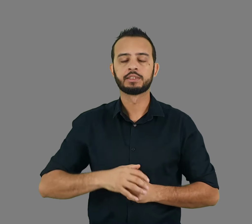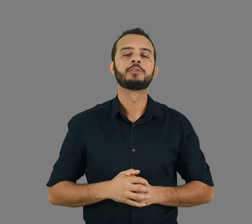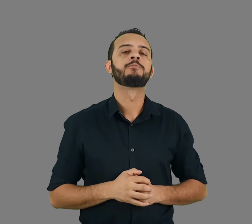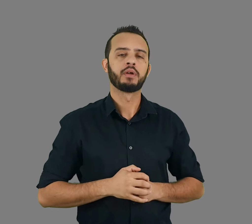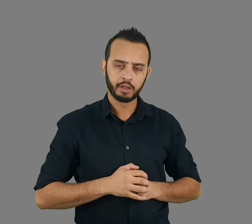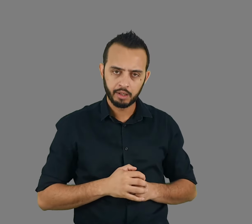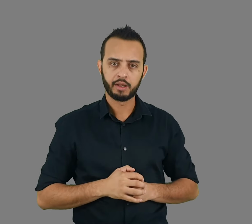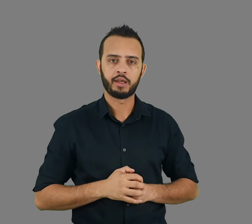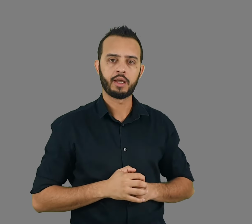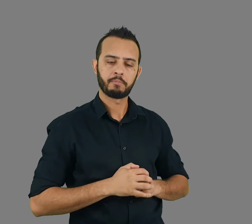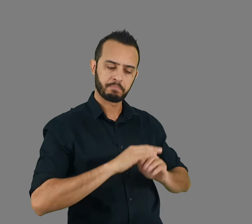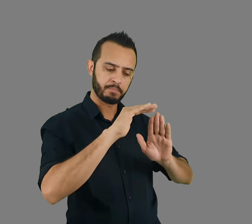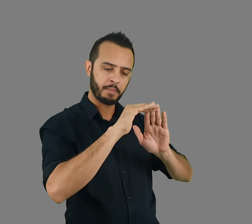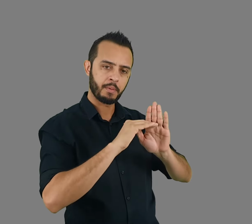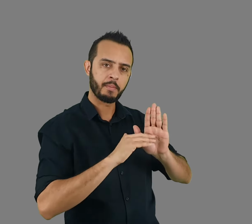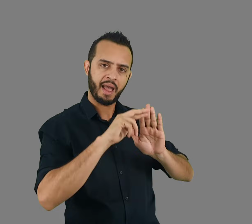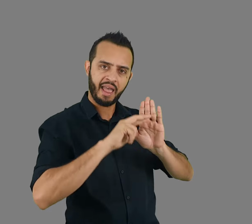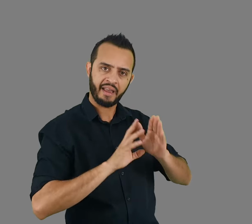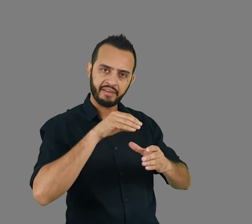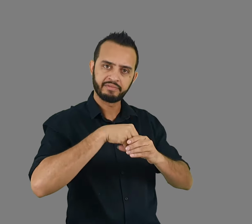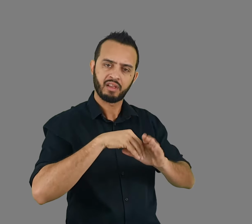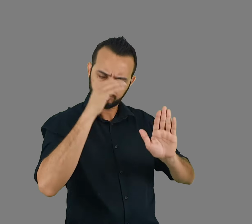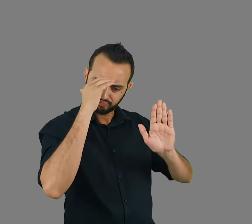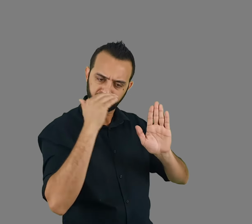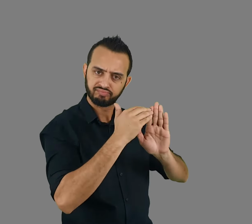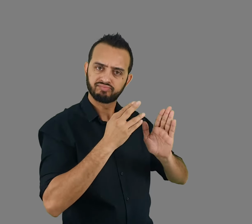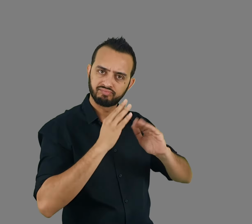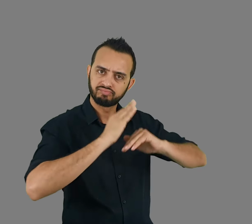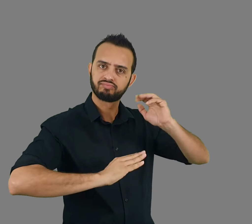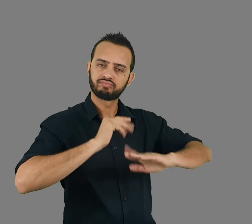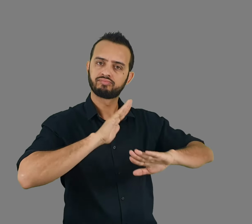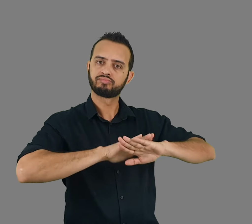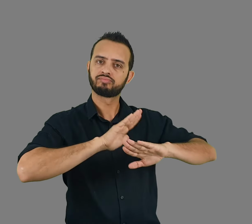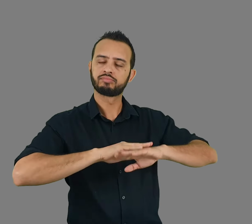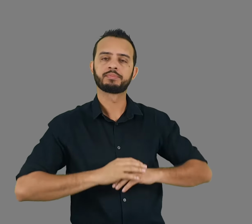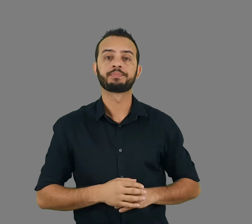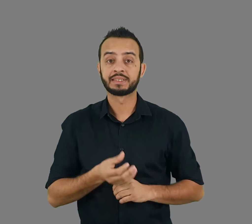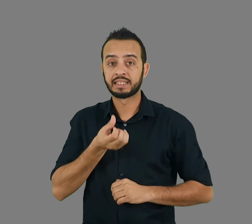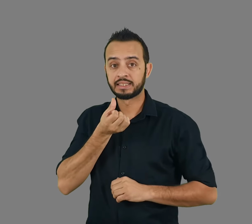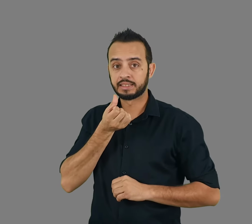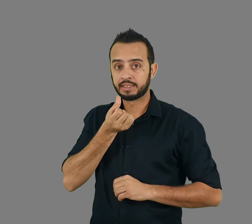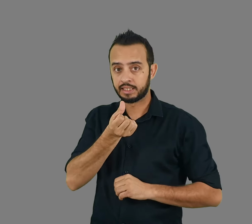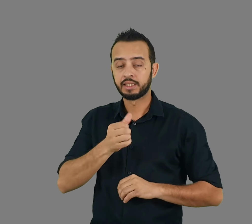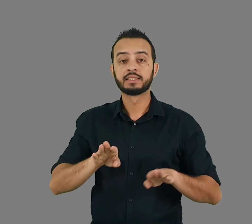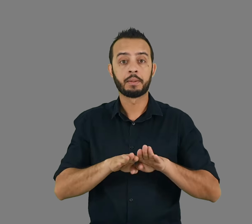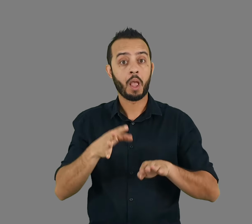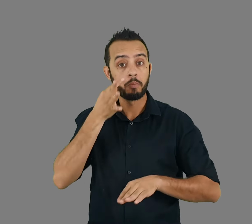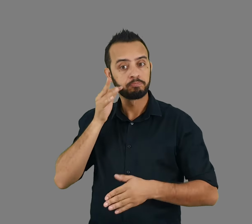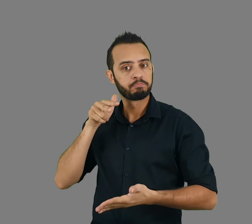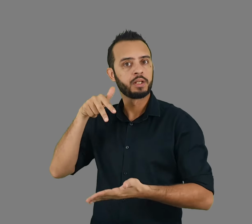fazer cumprir o regimento interno. 6. Comparecer por ocasião das